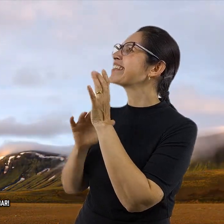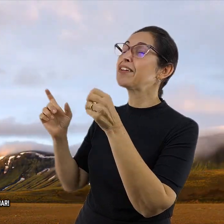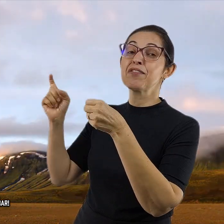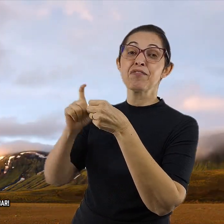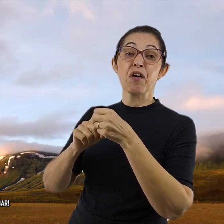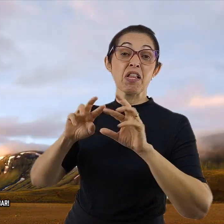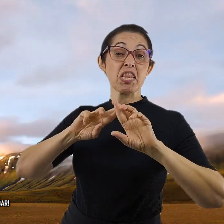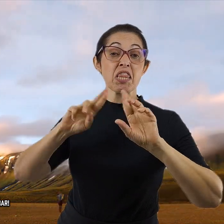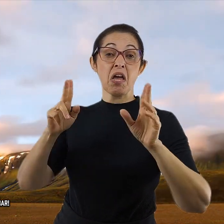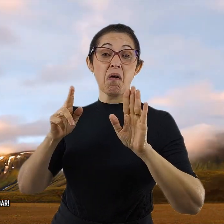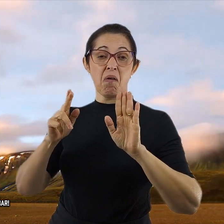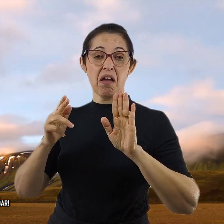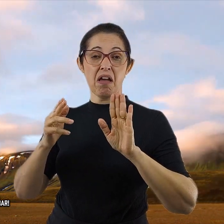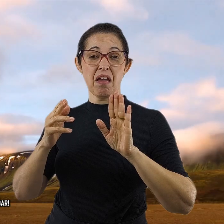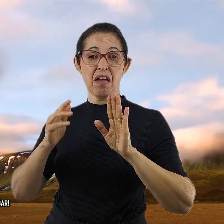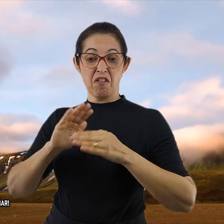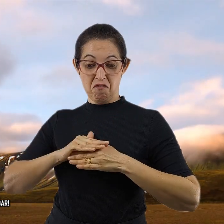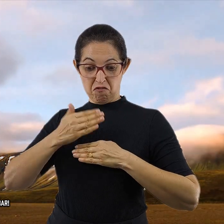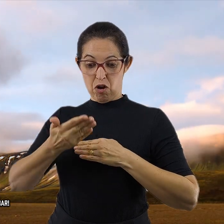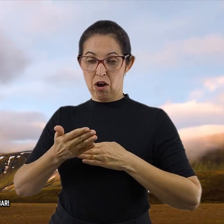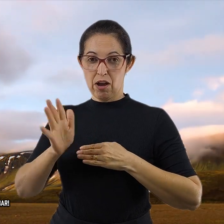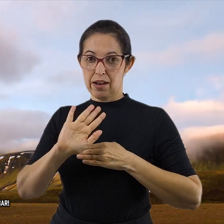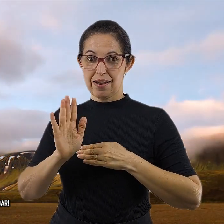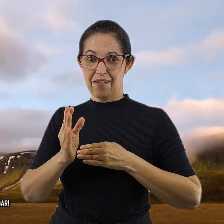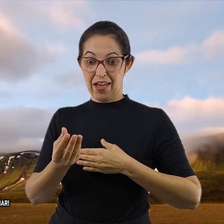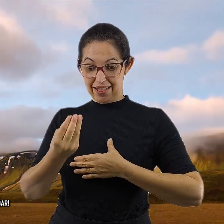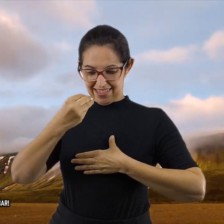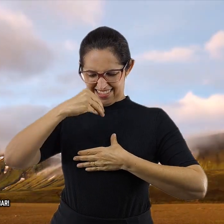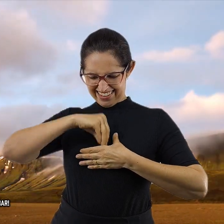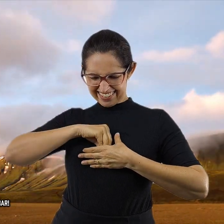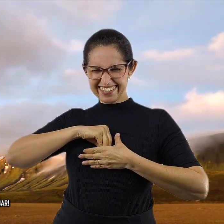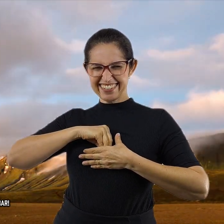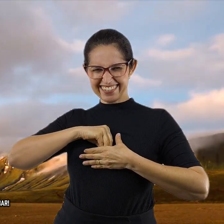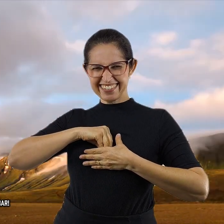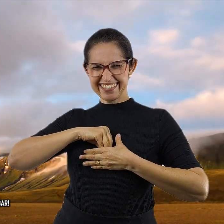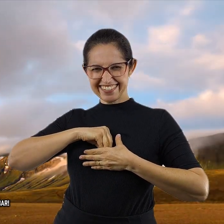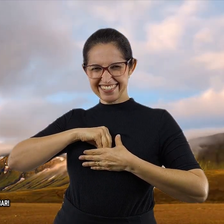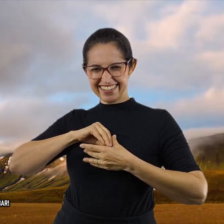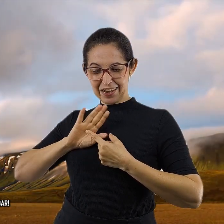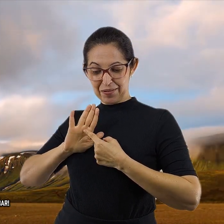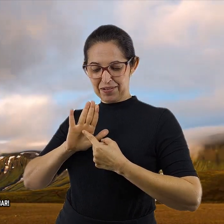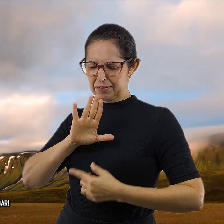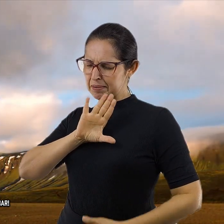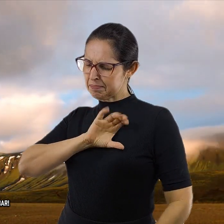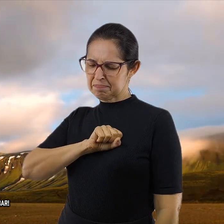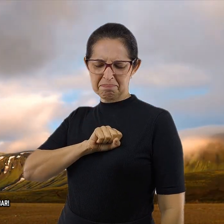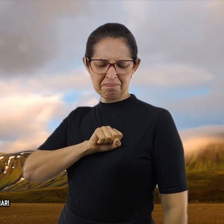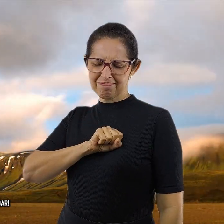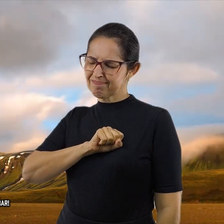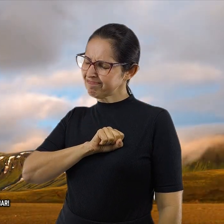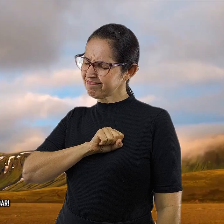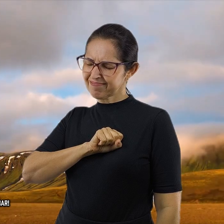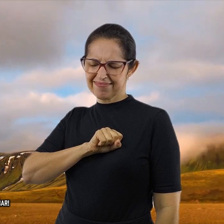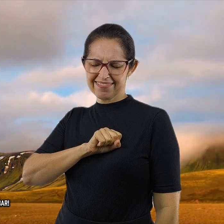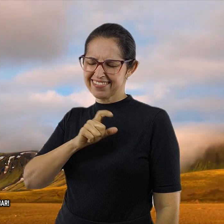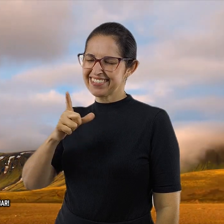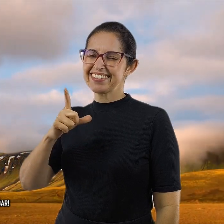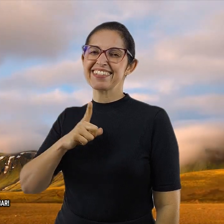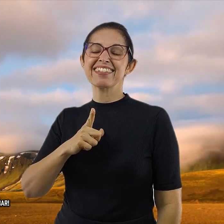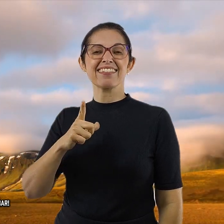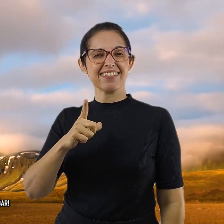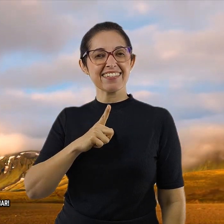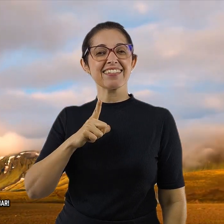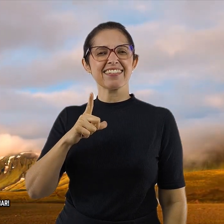do grito de uma palavra. Não é uma palavra, é o amor que nós vivemos, é